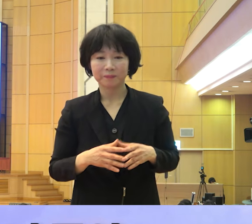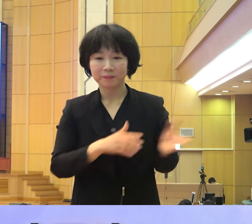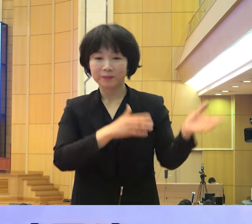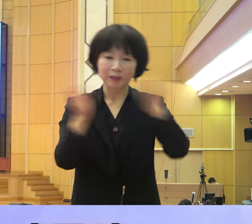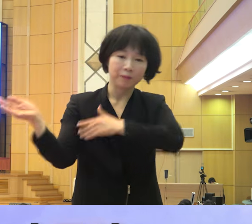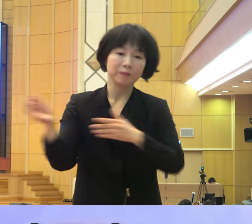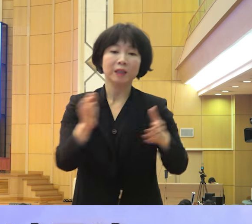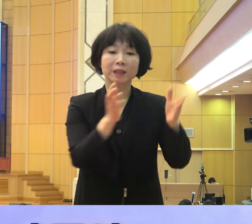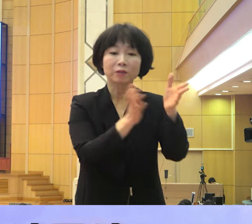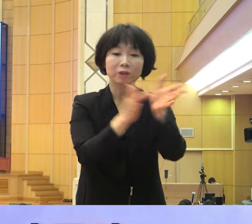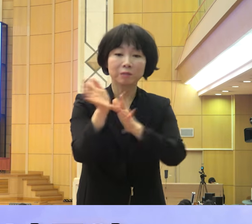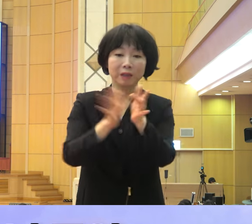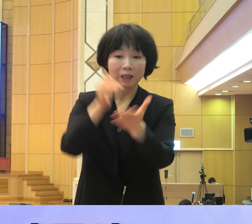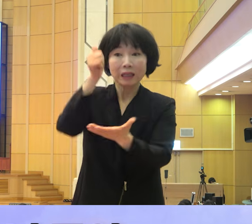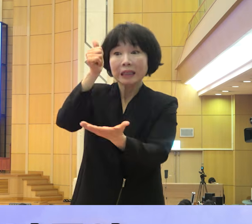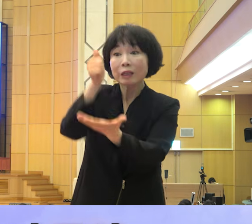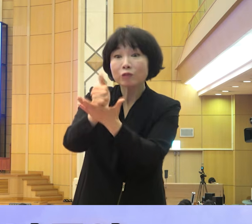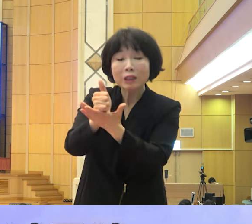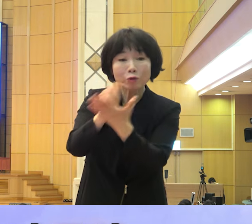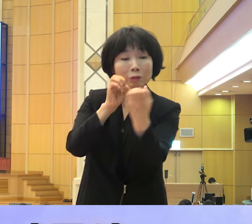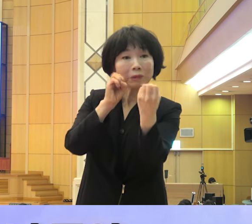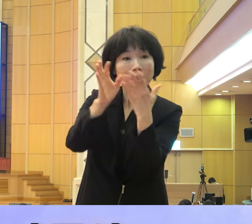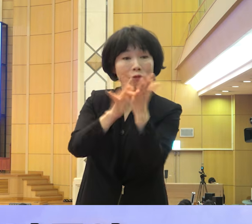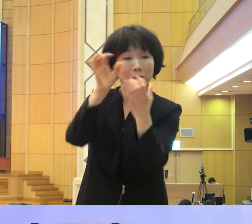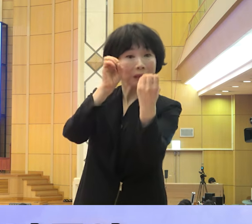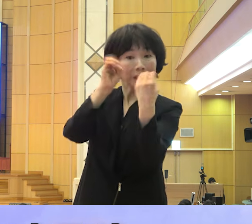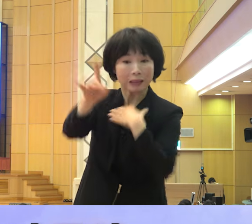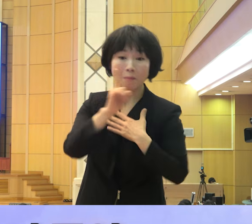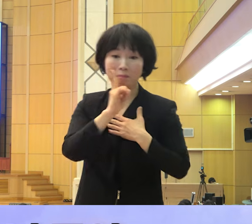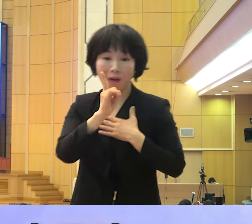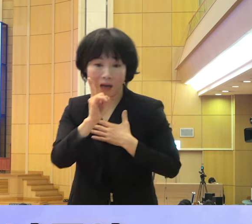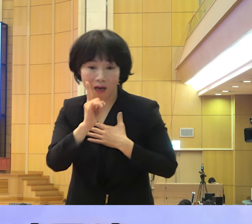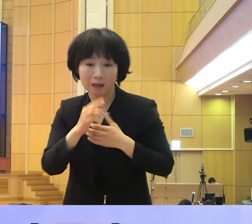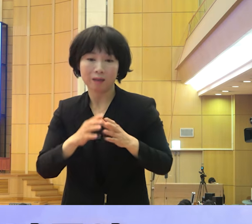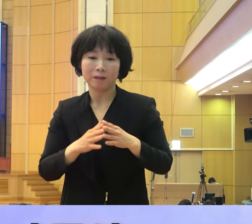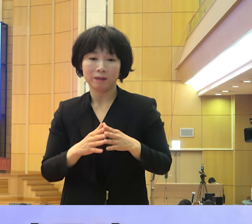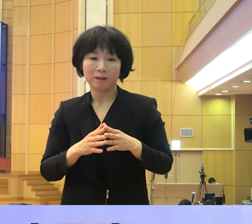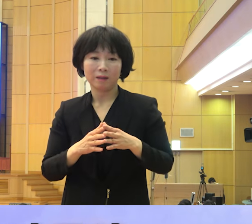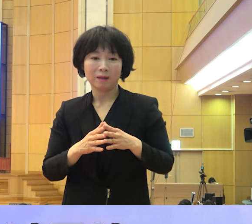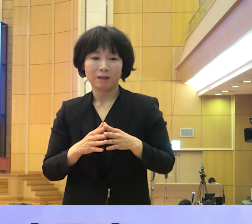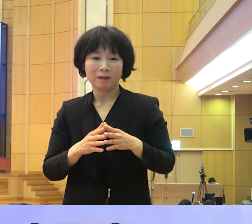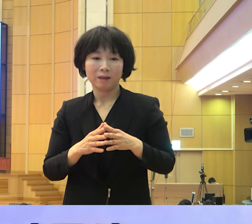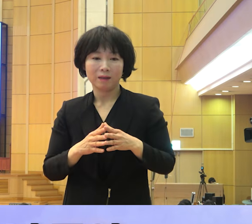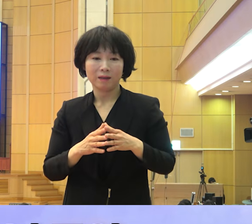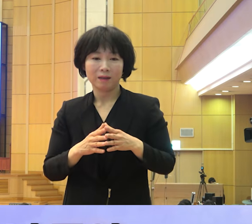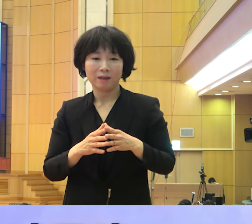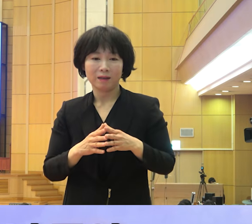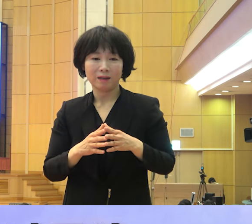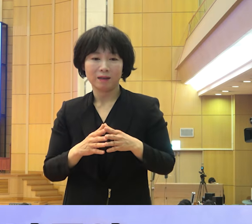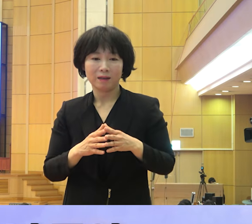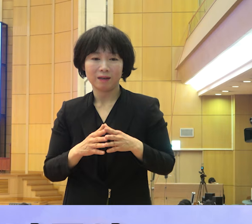43절에 예수께서 대답하여 이르시되, 그런 말을 하니까 예수님이 나 같으면 대답도 안 할 것